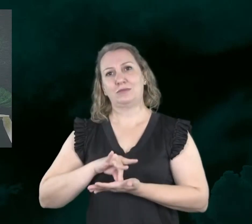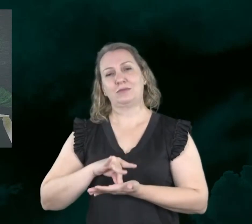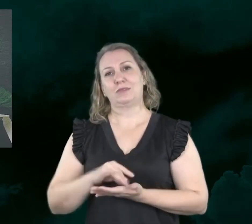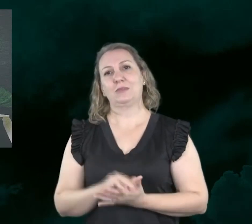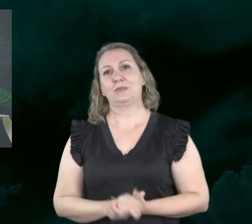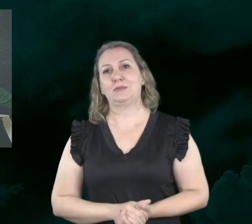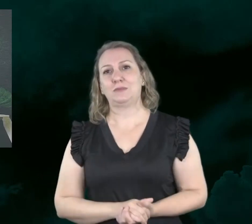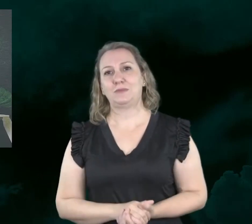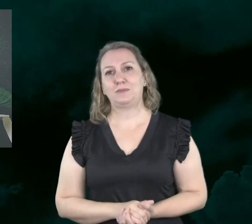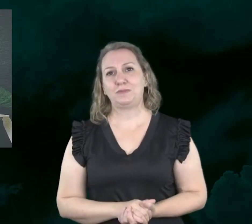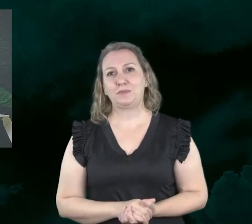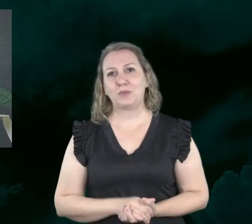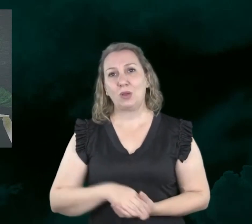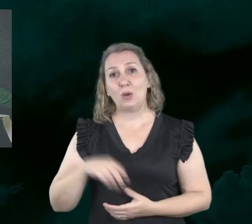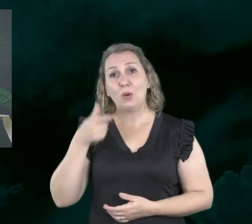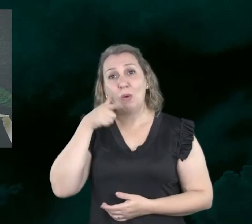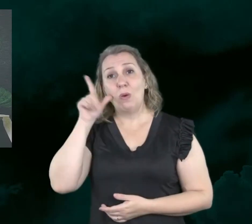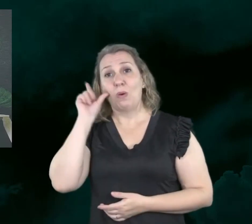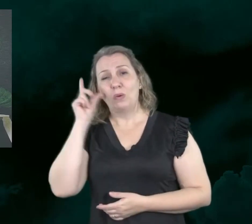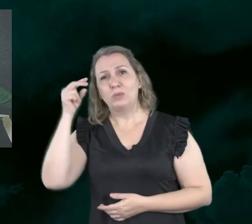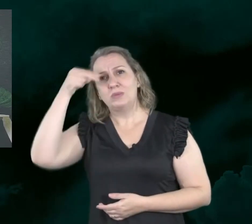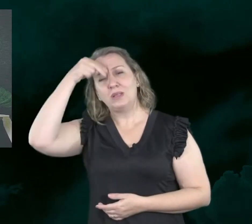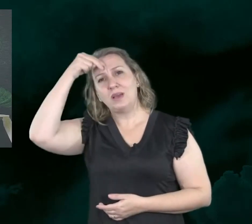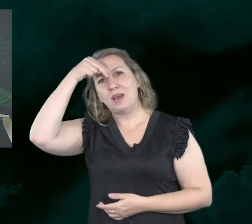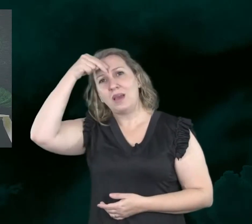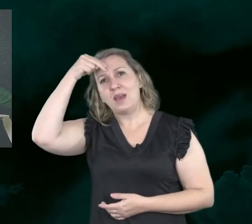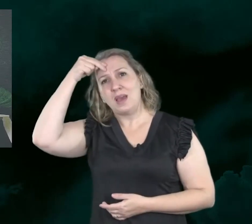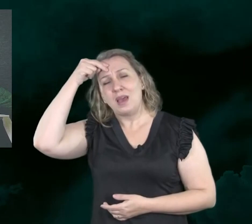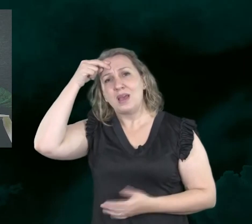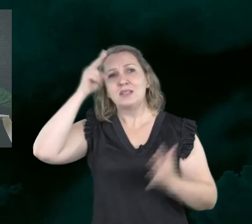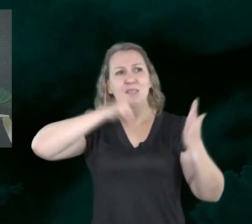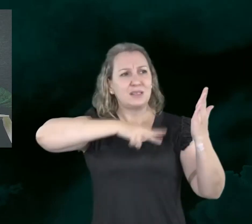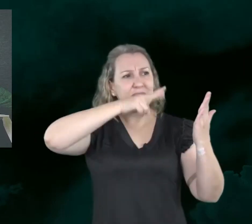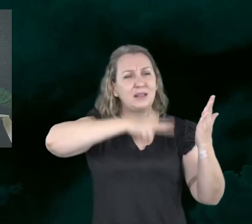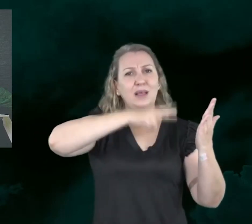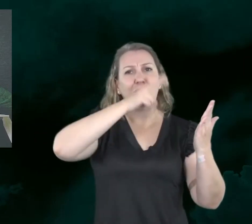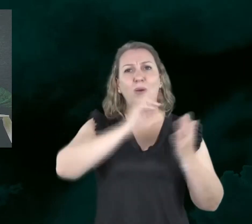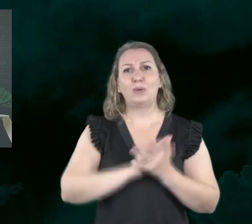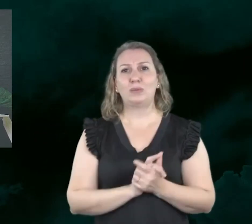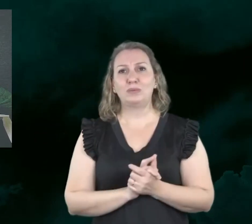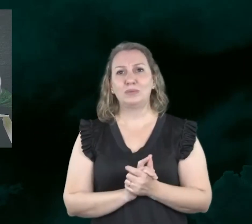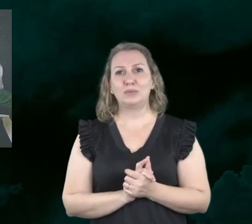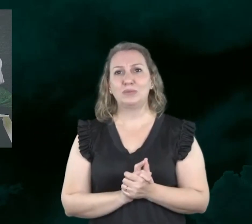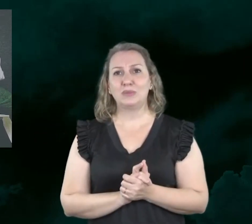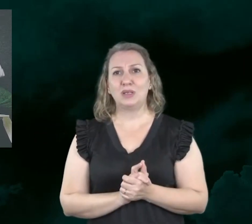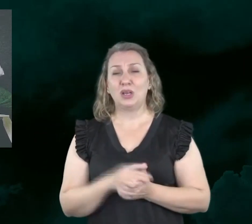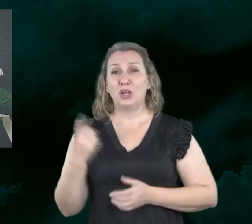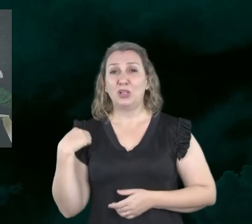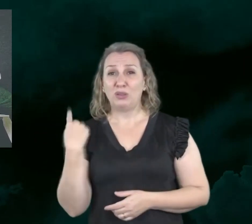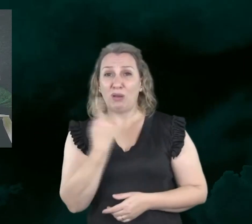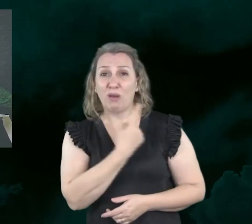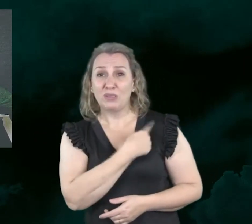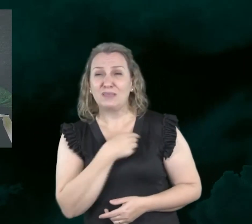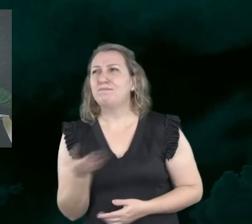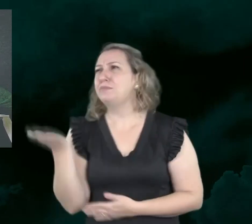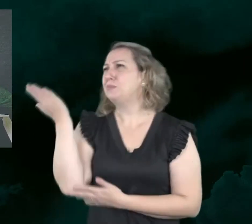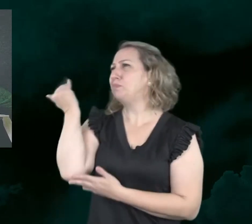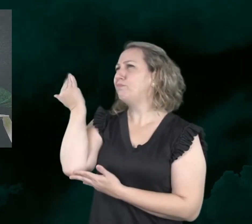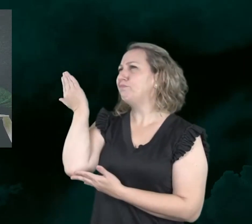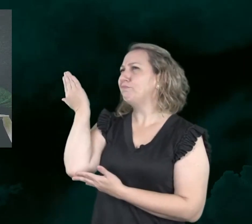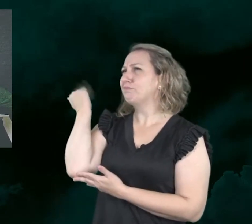em Efésios que nós andamos como andam os gentios, na vaidade dos